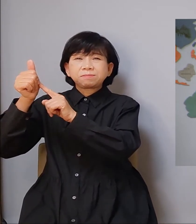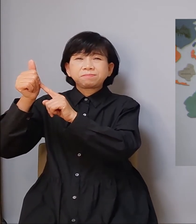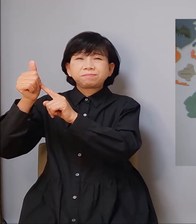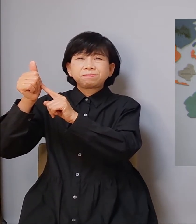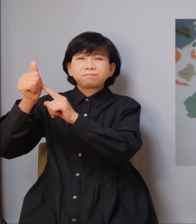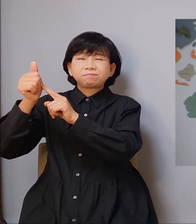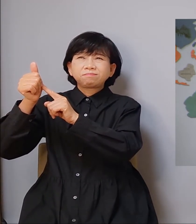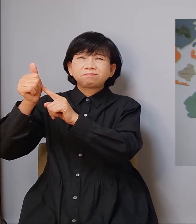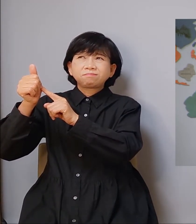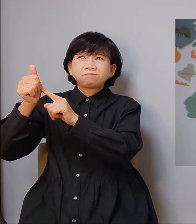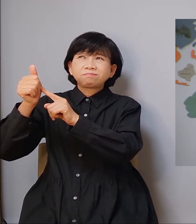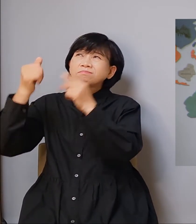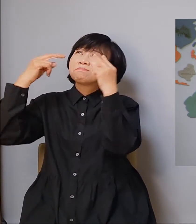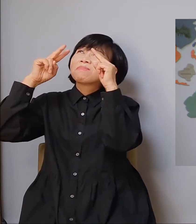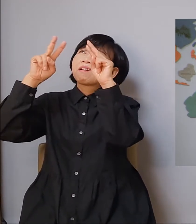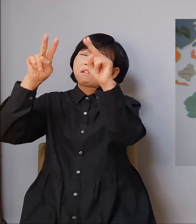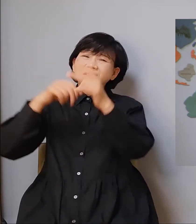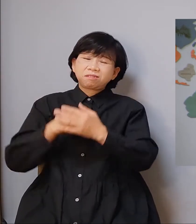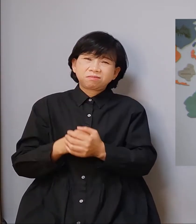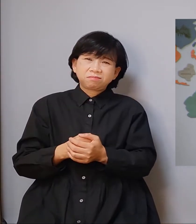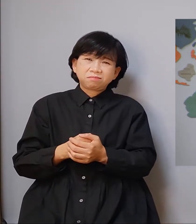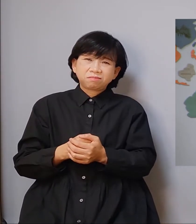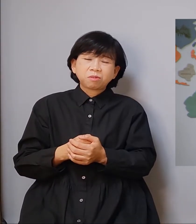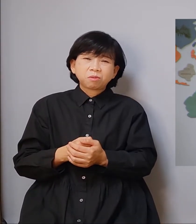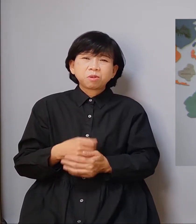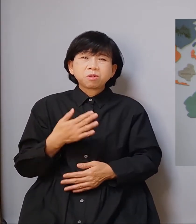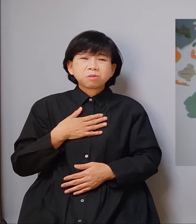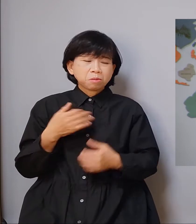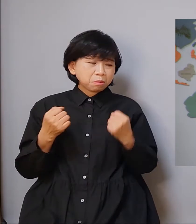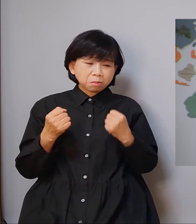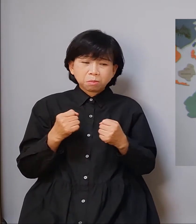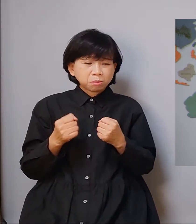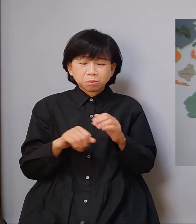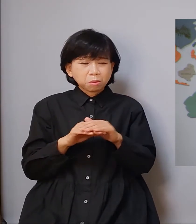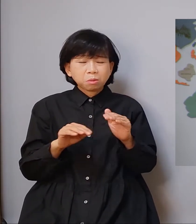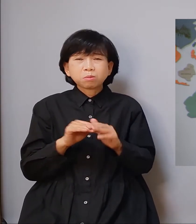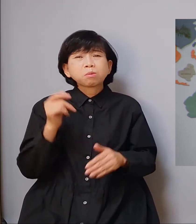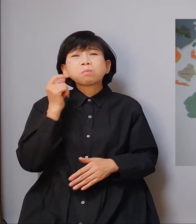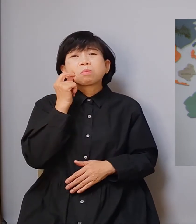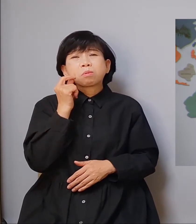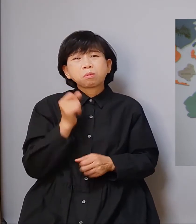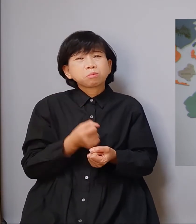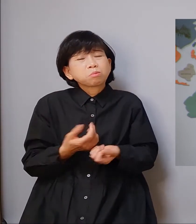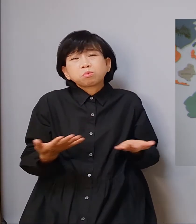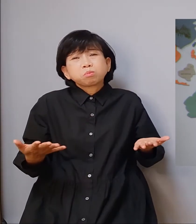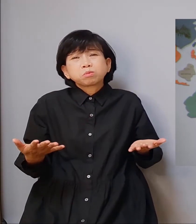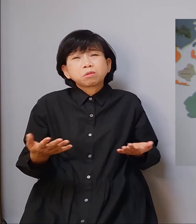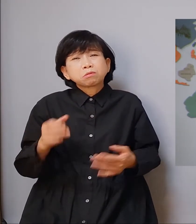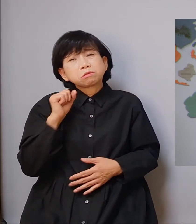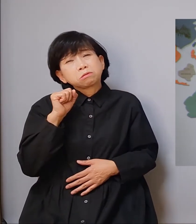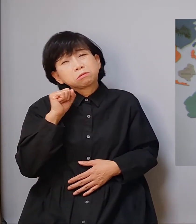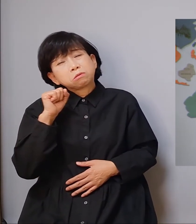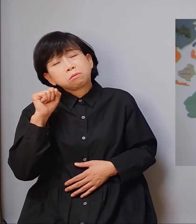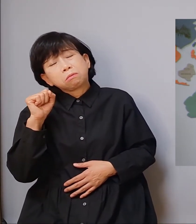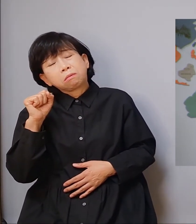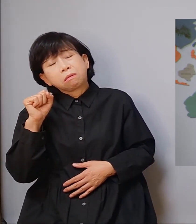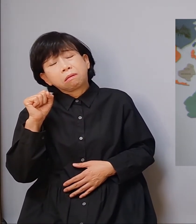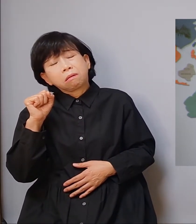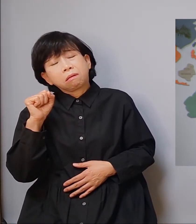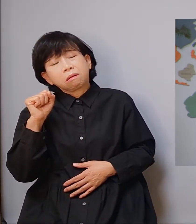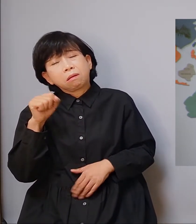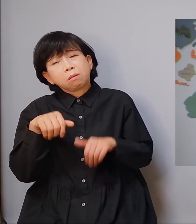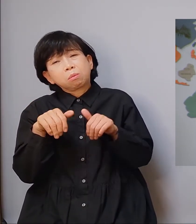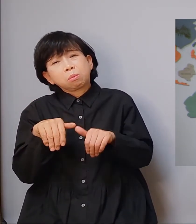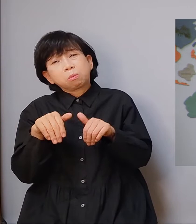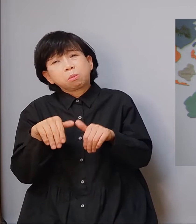없네. 구덩이에 빠지고 장사꾼에게 사막에서 질질 끌려가며 노예가